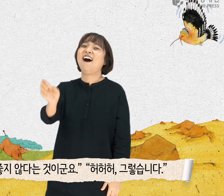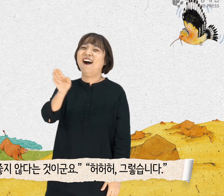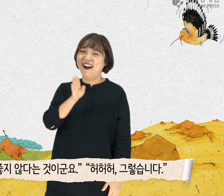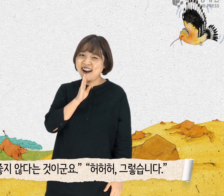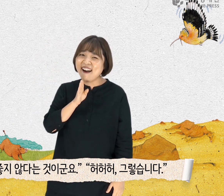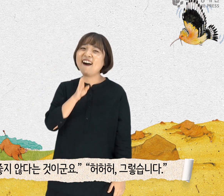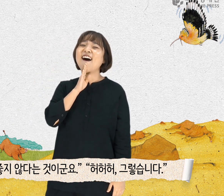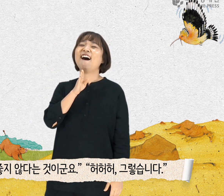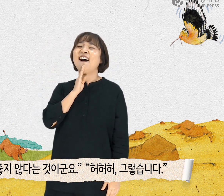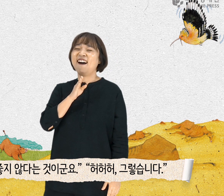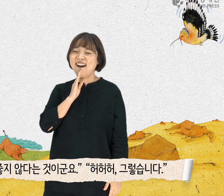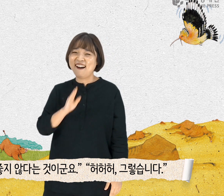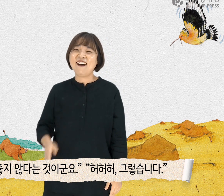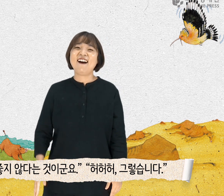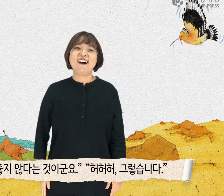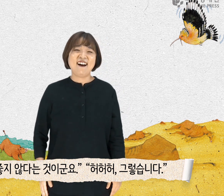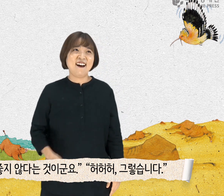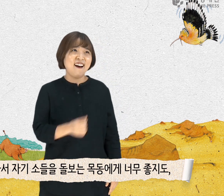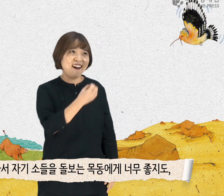아 그렇습니다